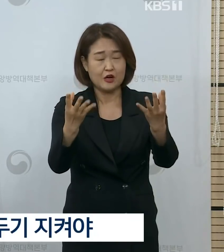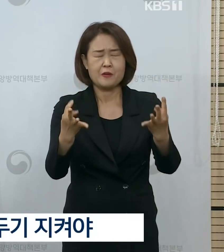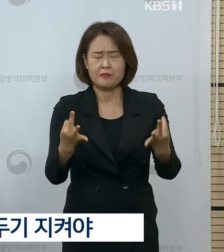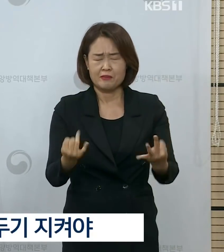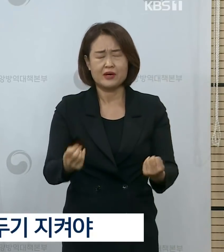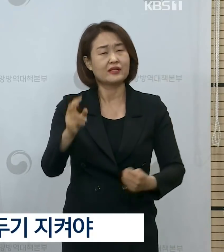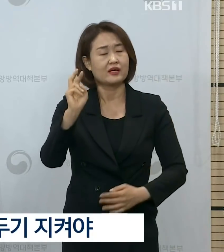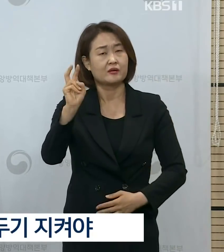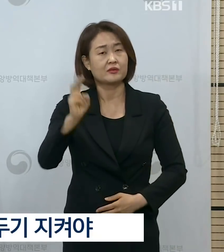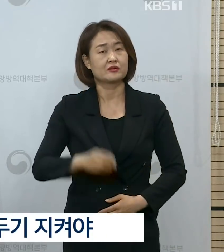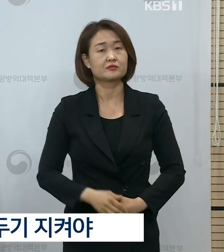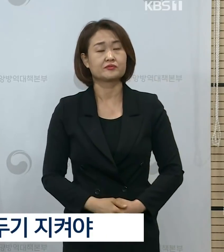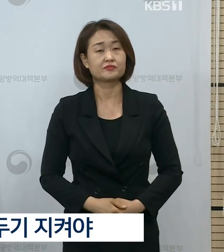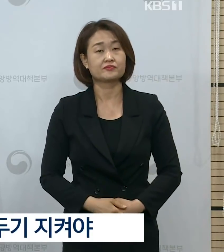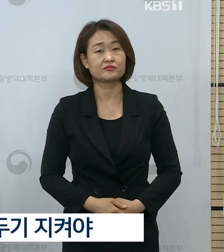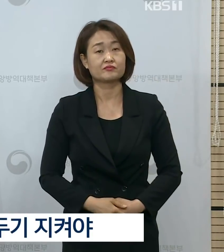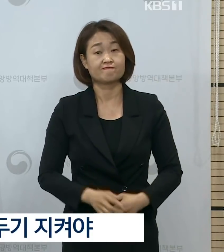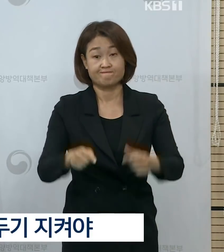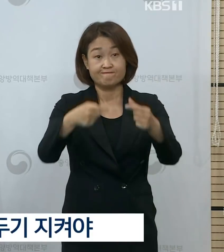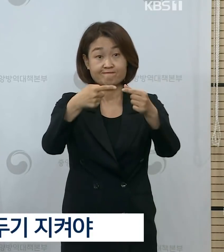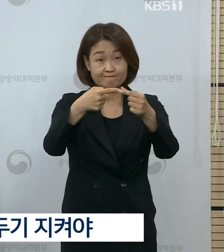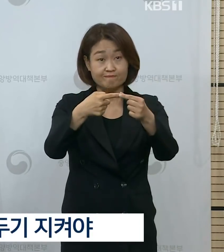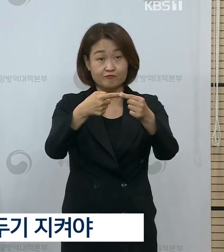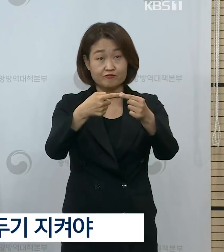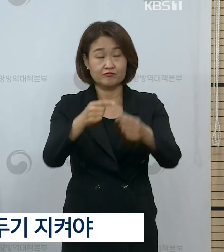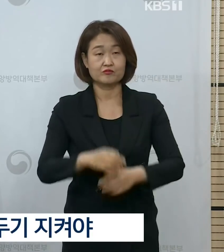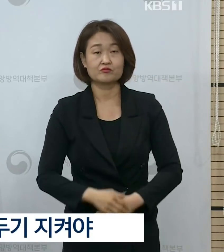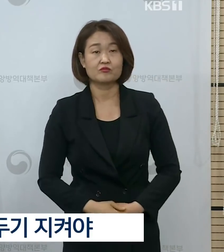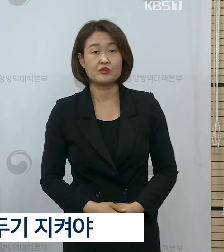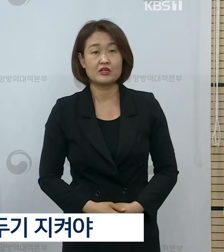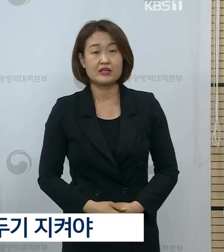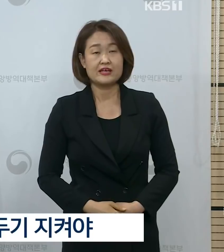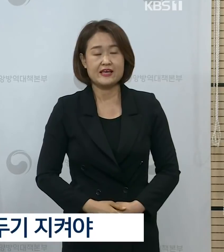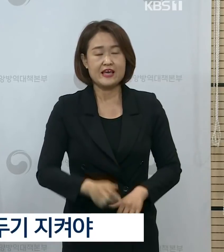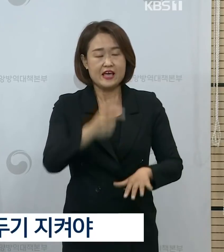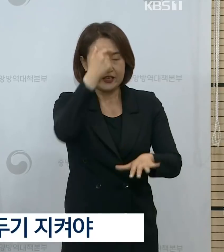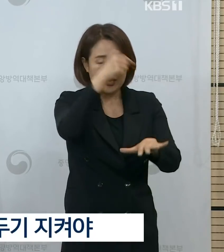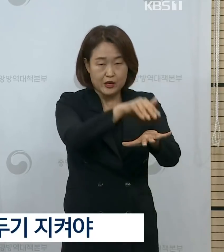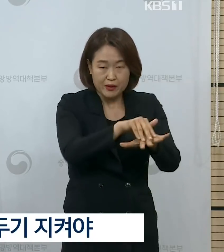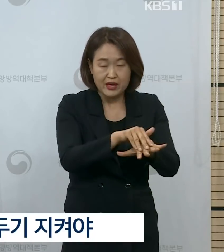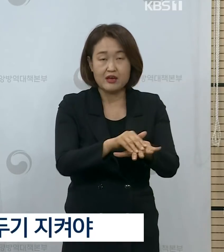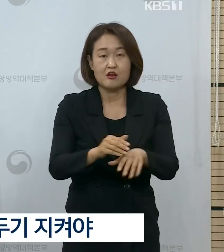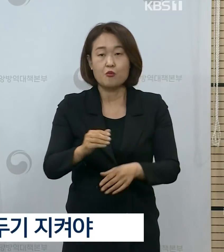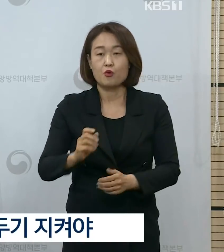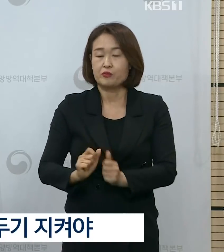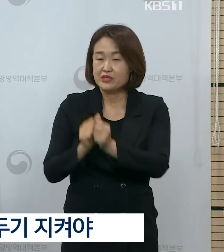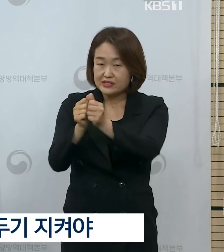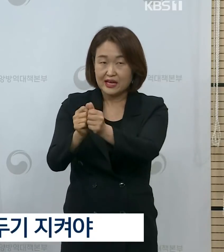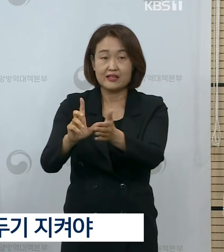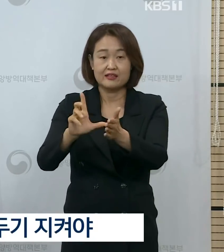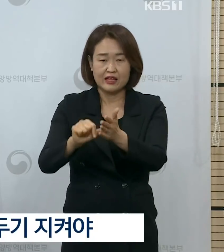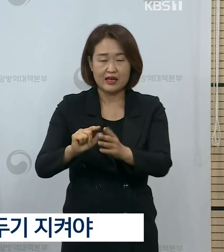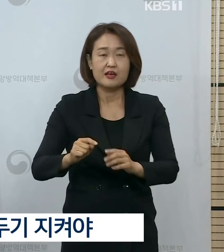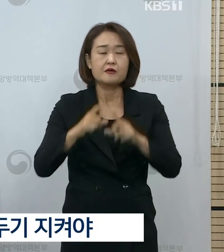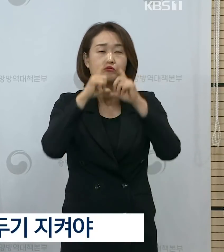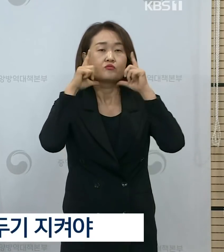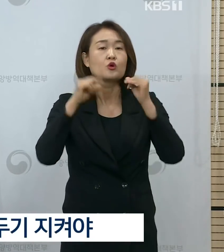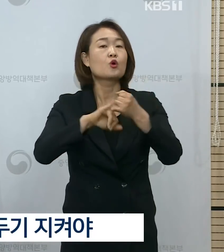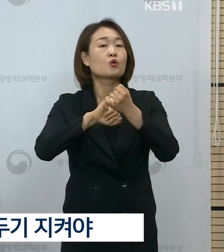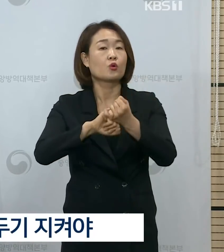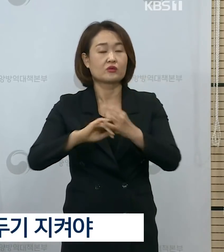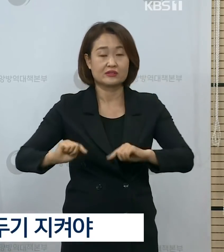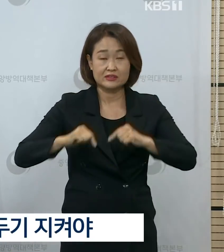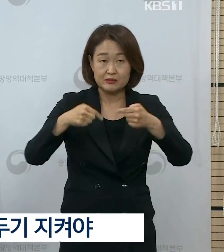것으로 예측이 됩니다. 첫째, 모든 종교 주간의 정규 예배 참석 시에는 마스크를 착용해 주시고 이용자